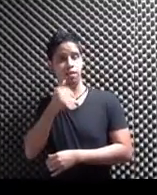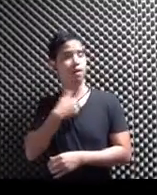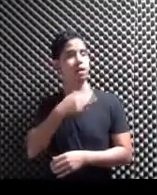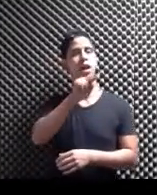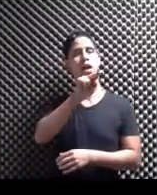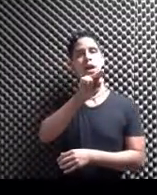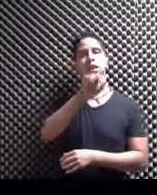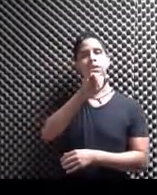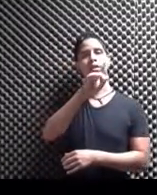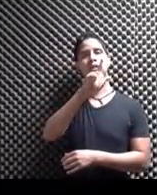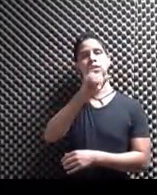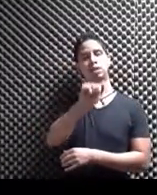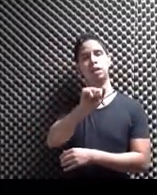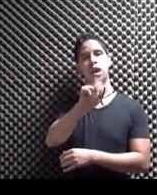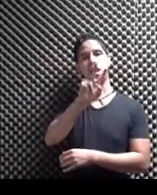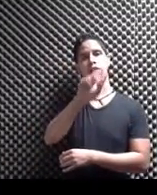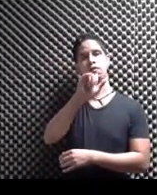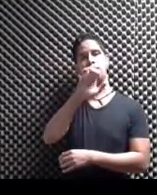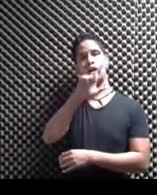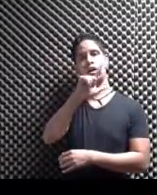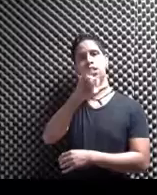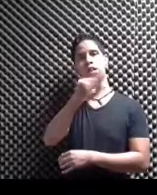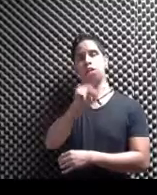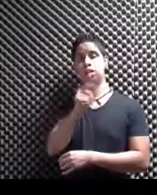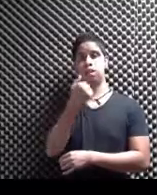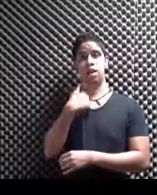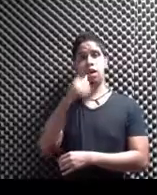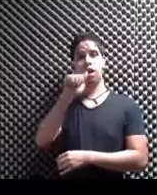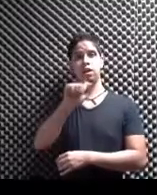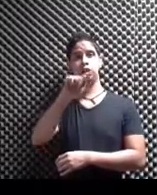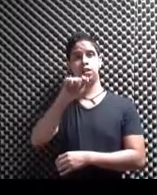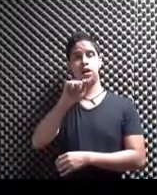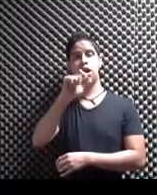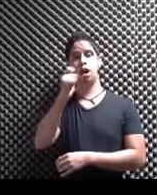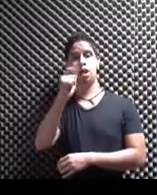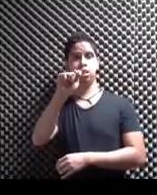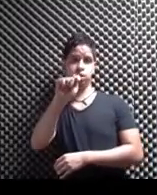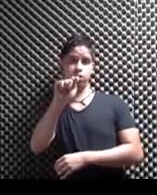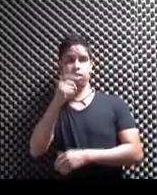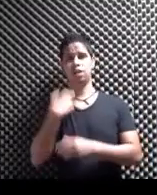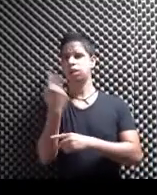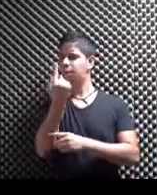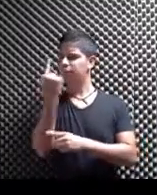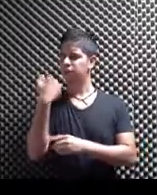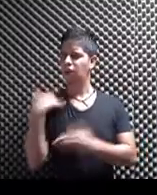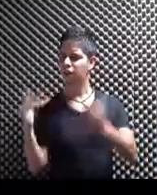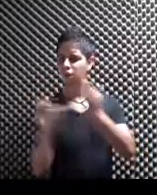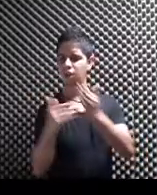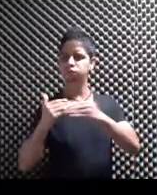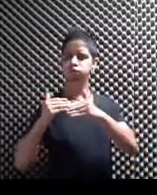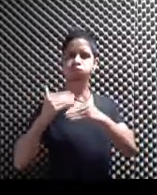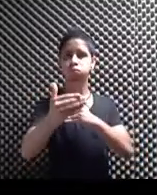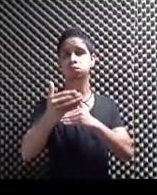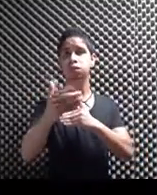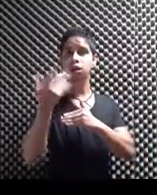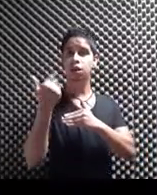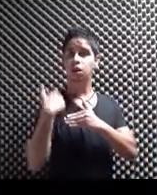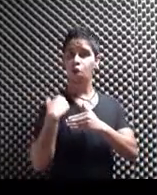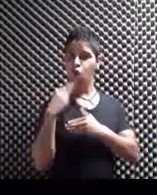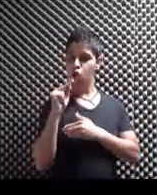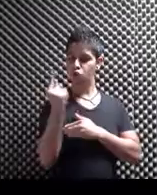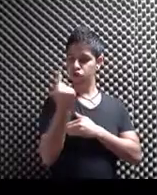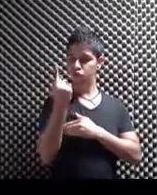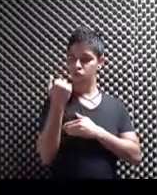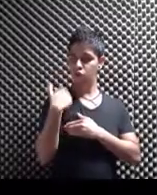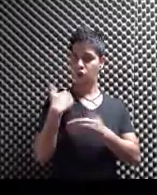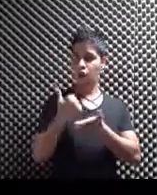Nidia Vélez de AT&T. Nuestros amigos de AT&T que siempre nos tienen con la tecnología delante. Mira, hoy no solamente nos ayudan con